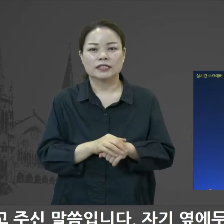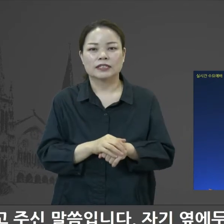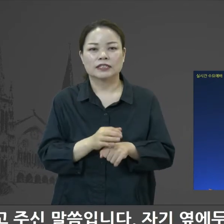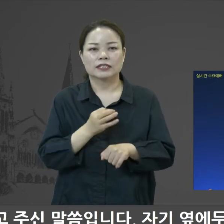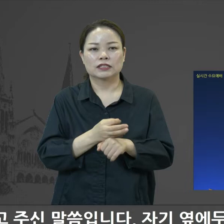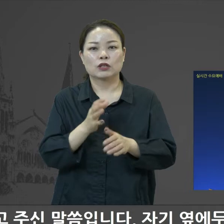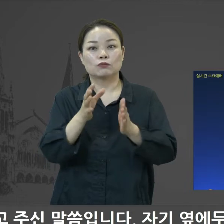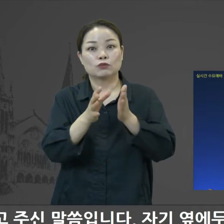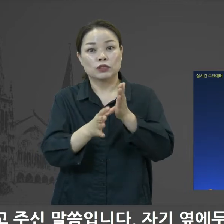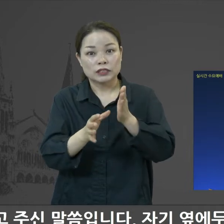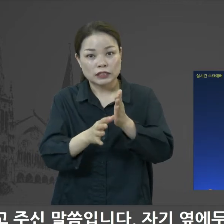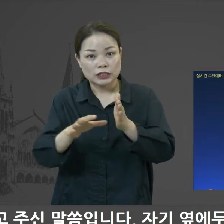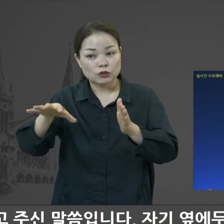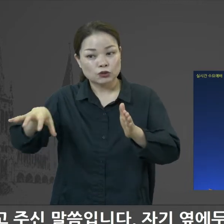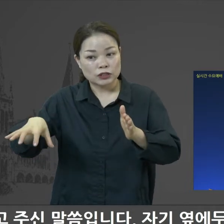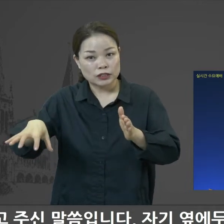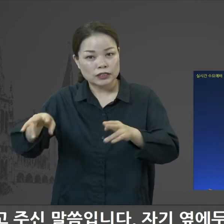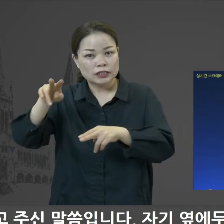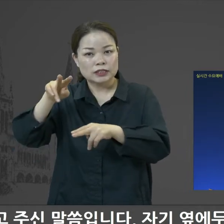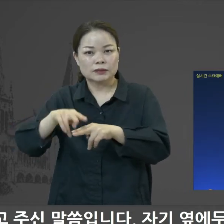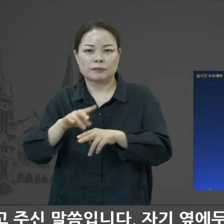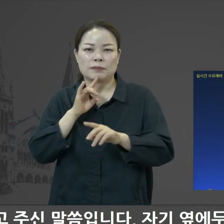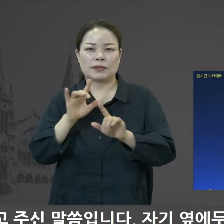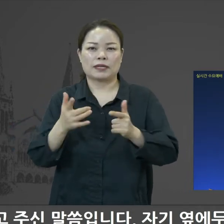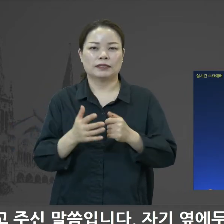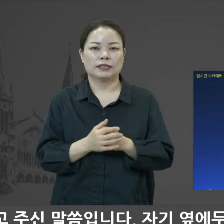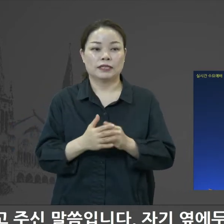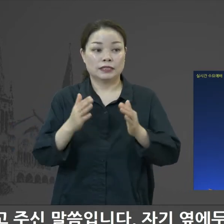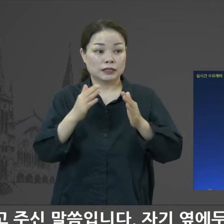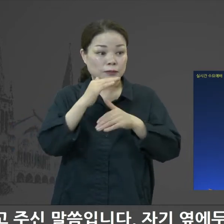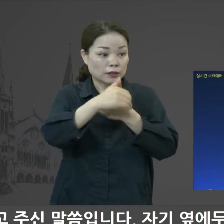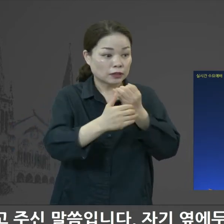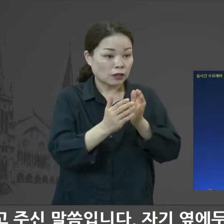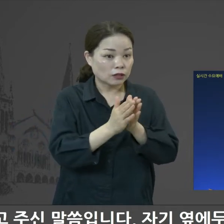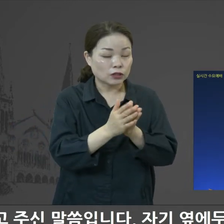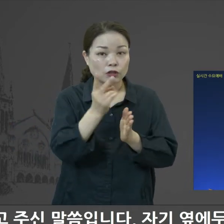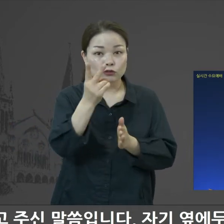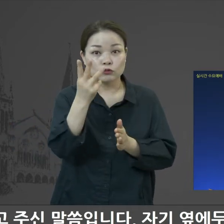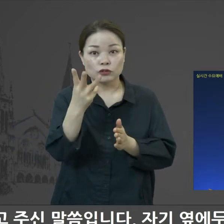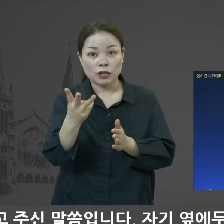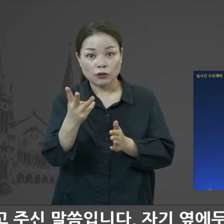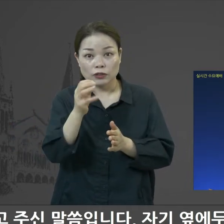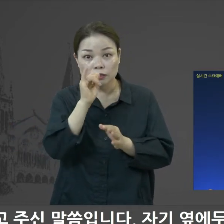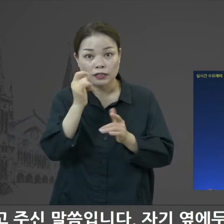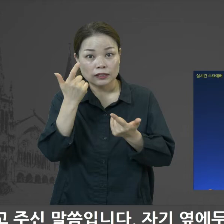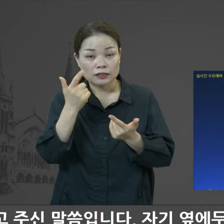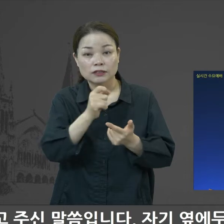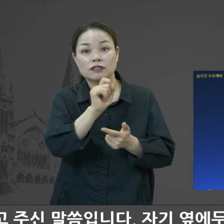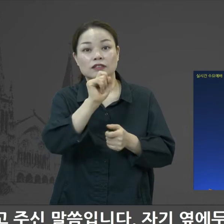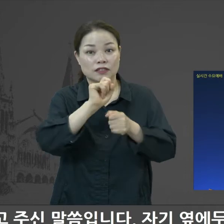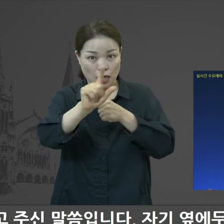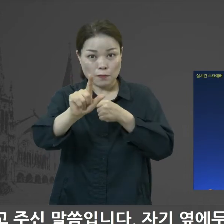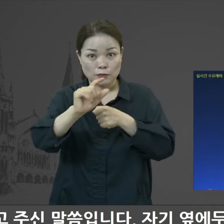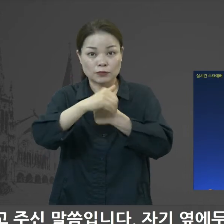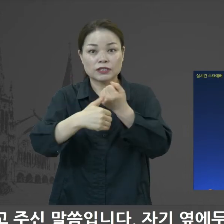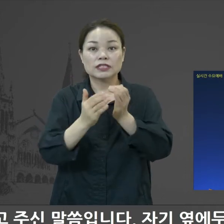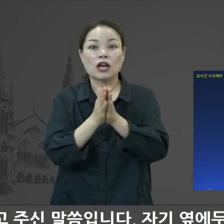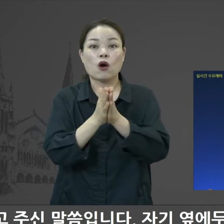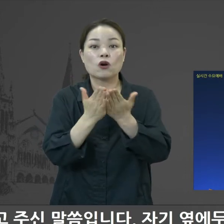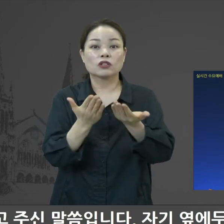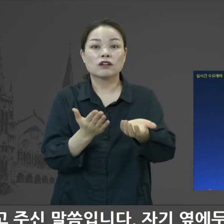단순히 물리적인 위치를 이야기하는 것이 아닙니다. 집에 성경책 2-3권씩 읽지 않으시는 분 아무도 없죠.